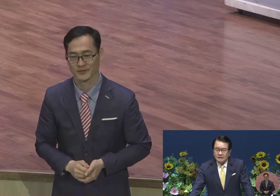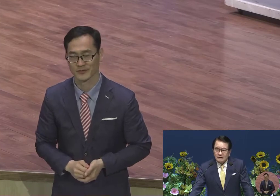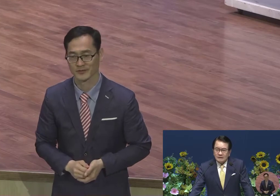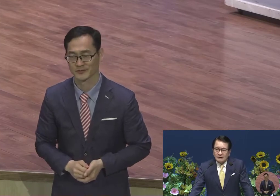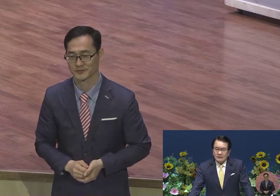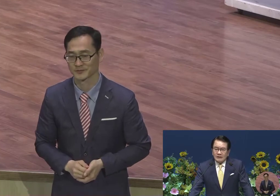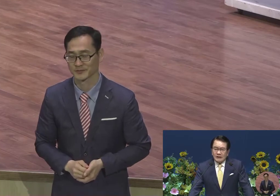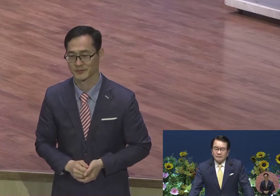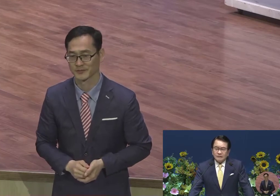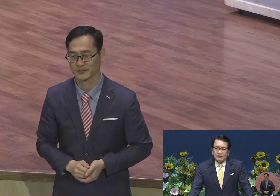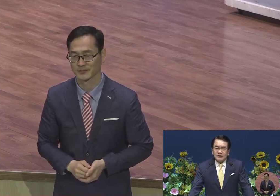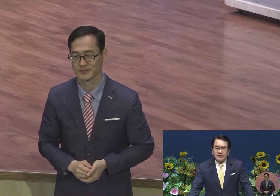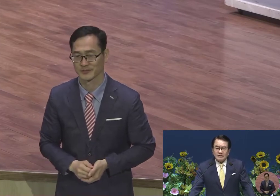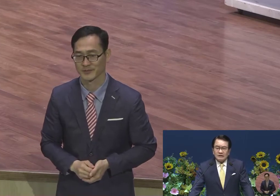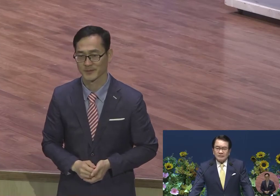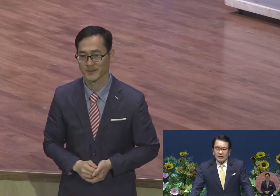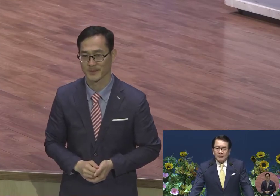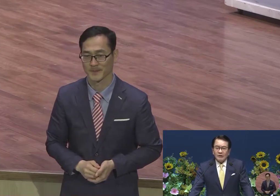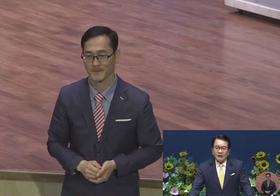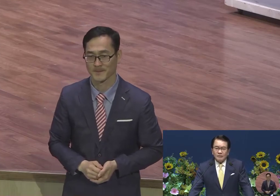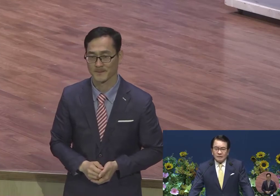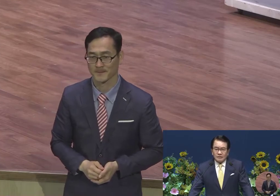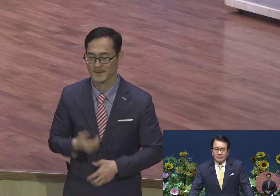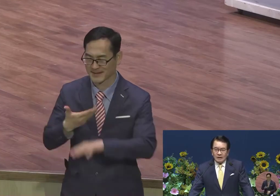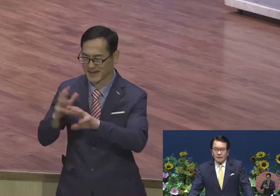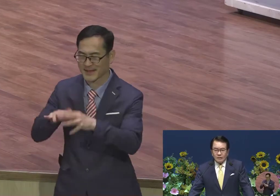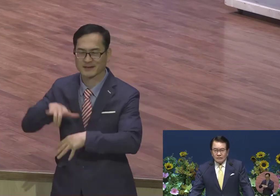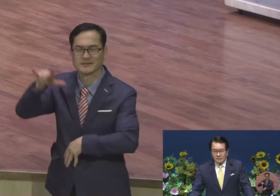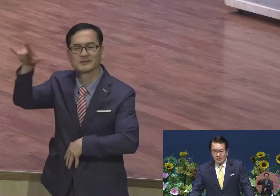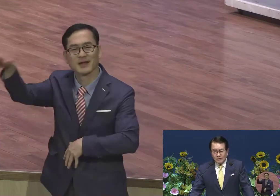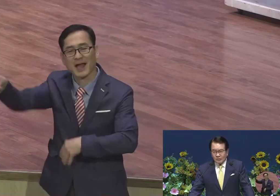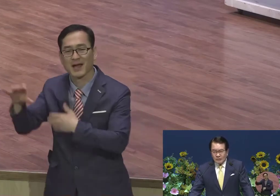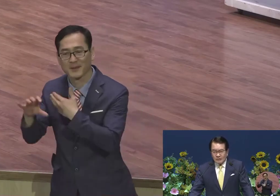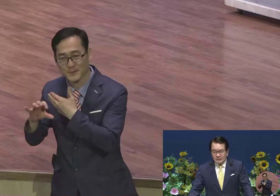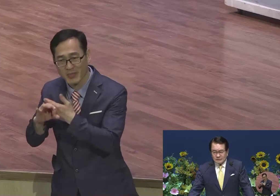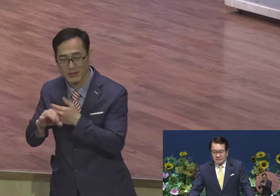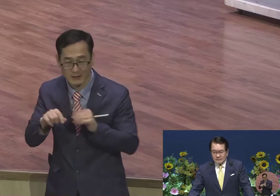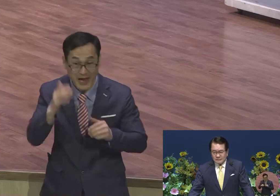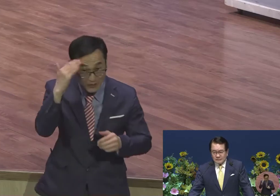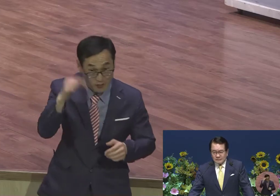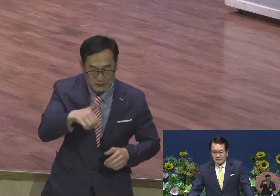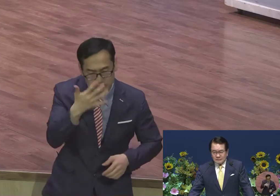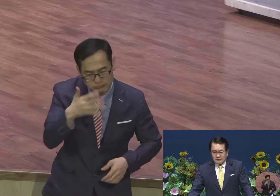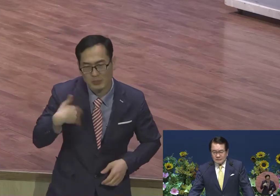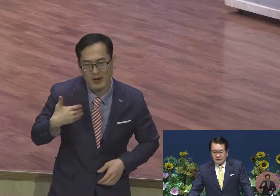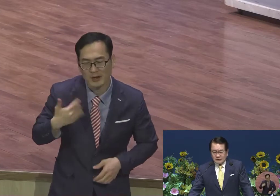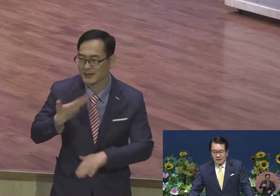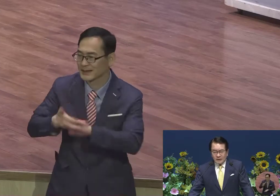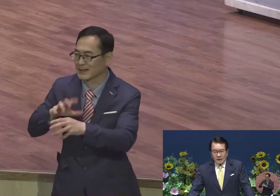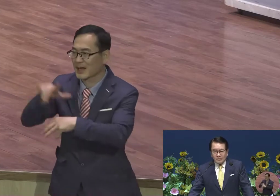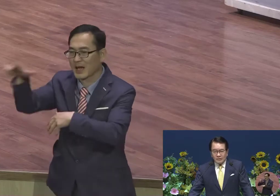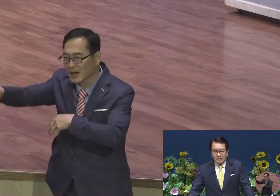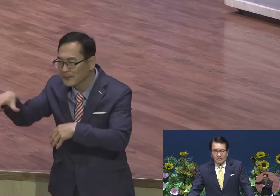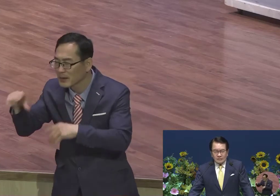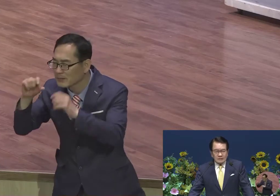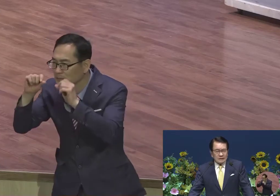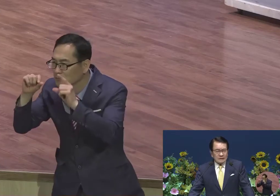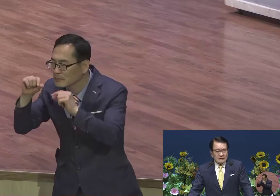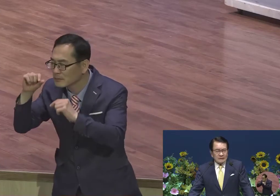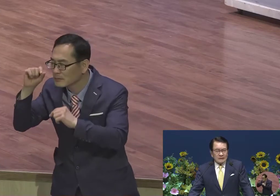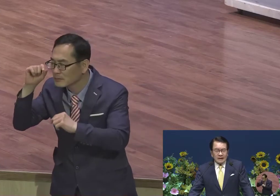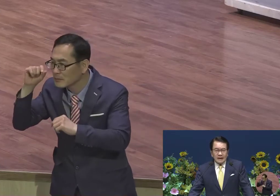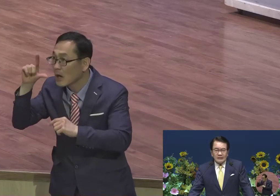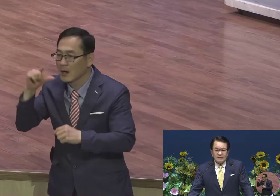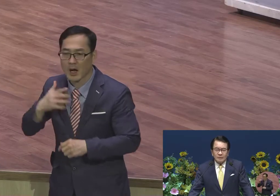나는 그거를 한 번씩 어떻게 느끼냐면 해외 가면 느껴요. 한국에서는 별로 못 느끼겠어요. 해외 가면요.